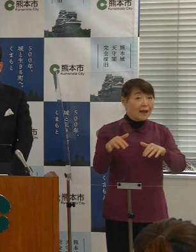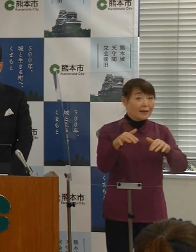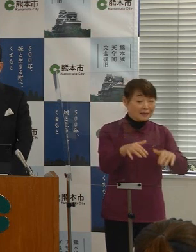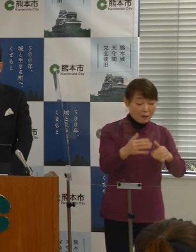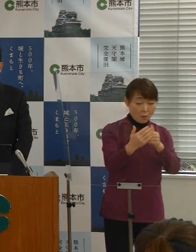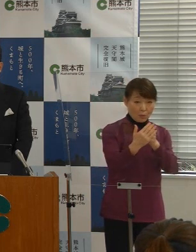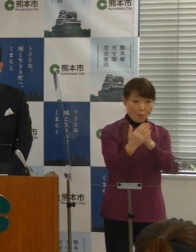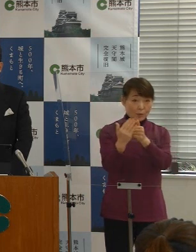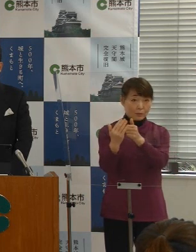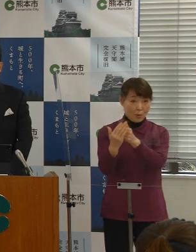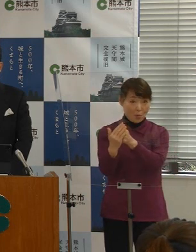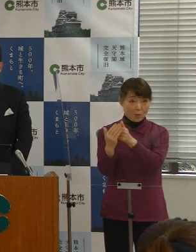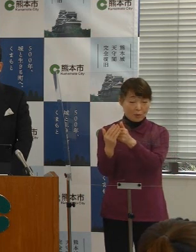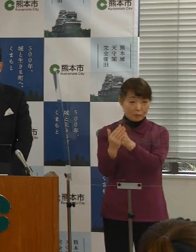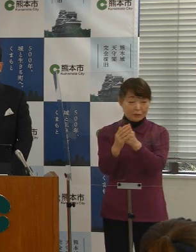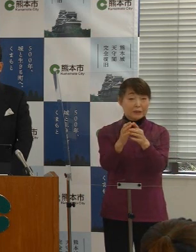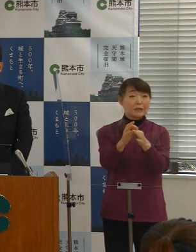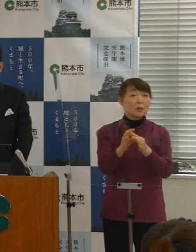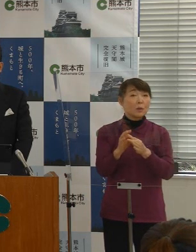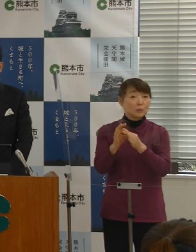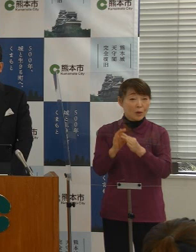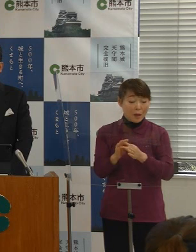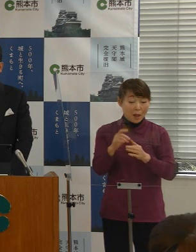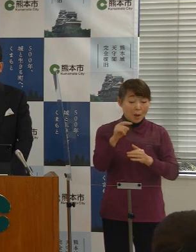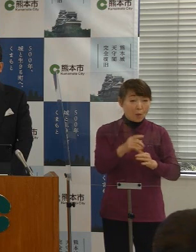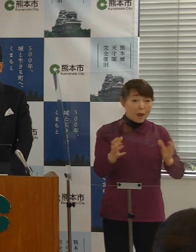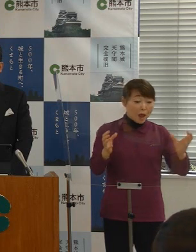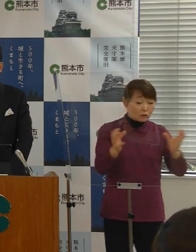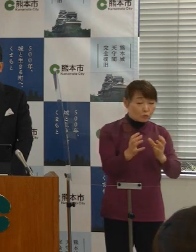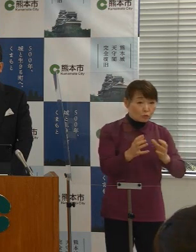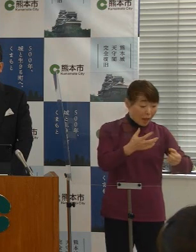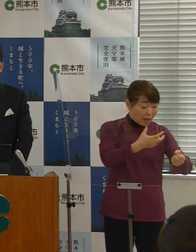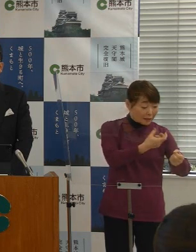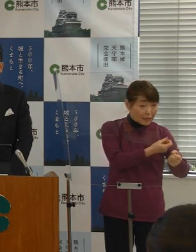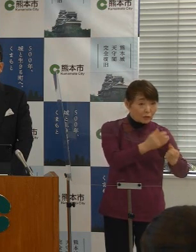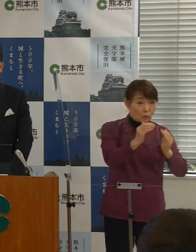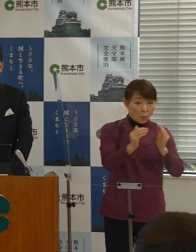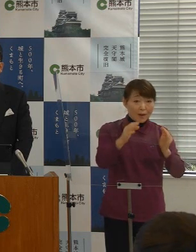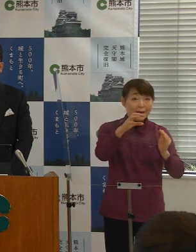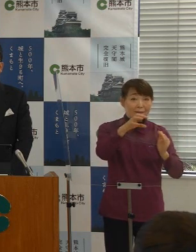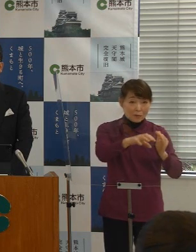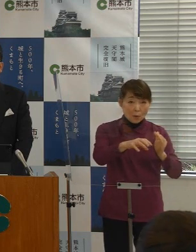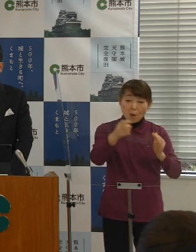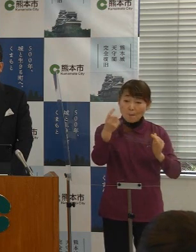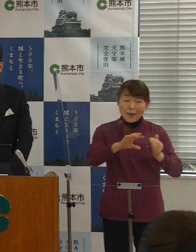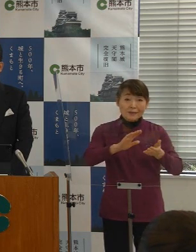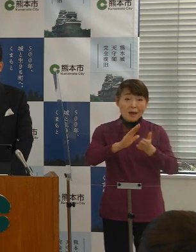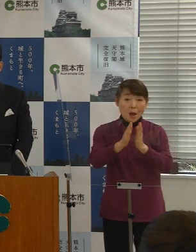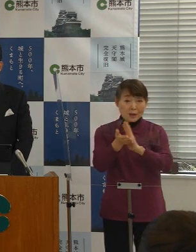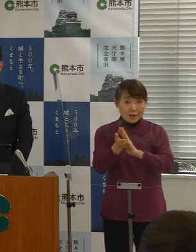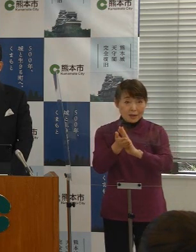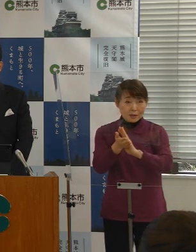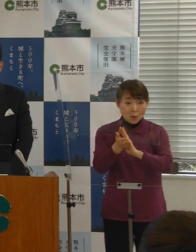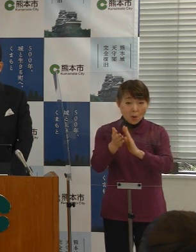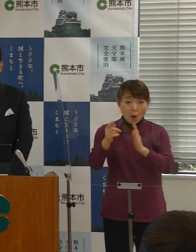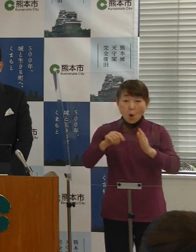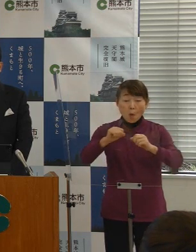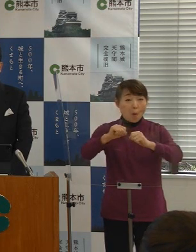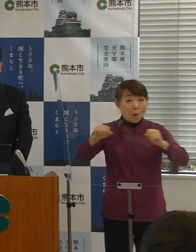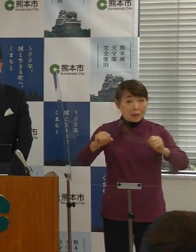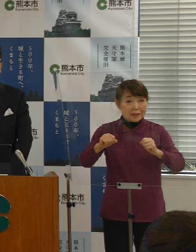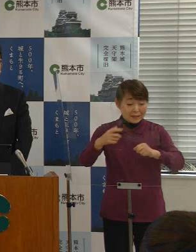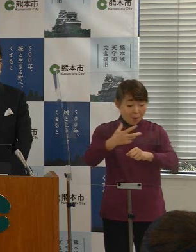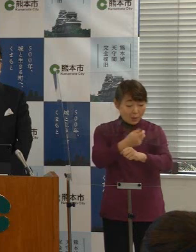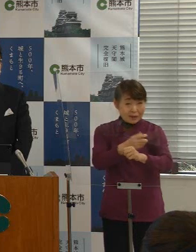ね、これは集団接種会場でありますとか、それから県の広域接種会場、それ